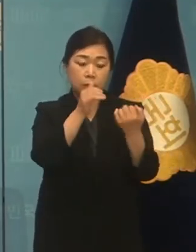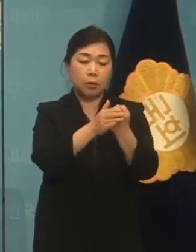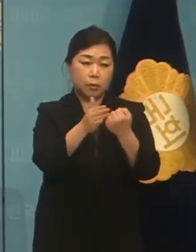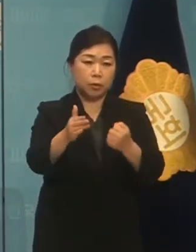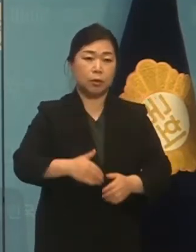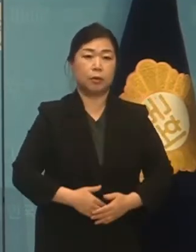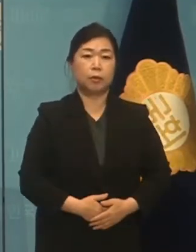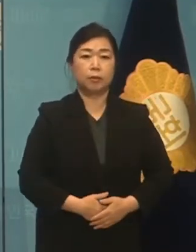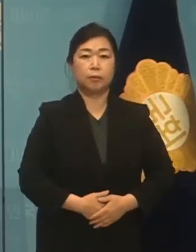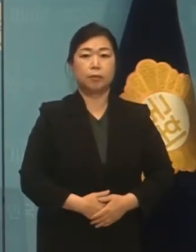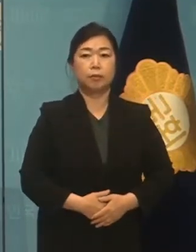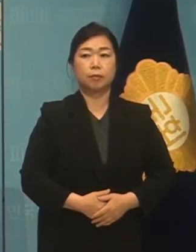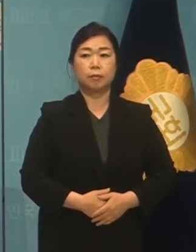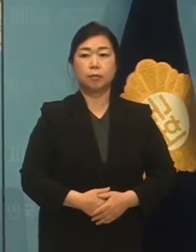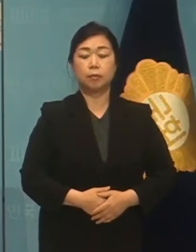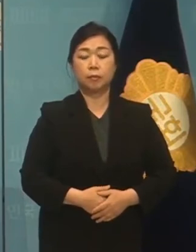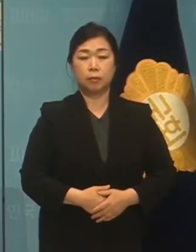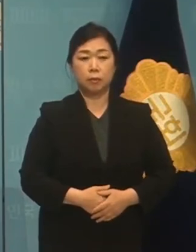때문입니다.